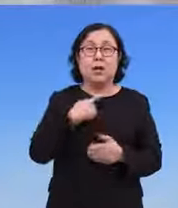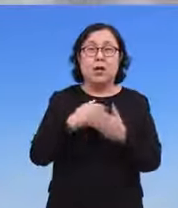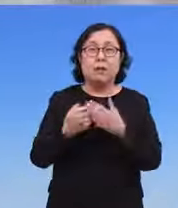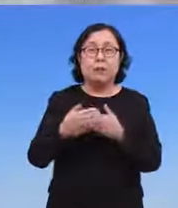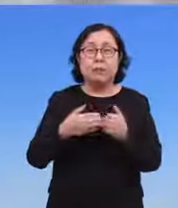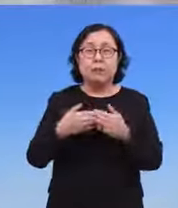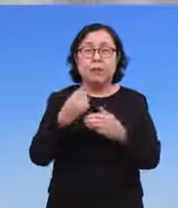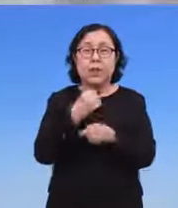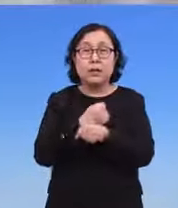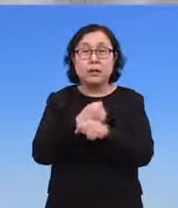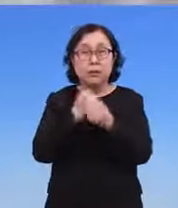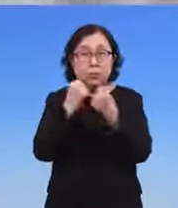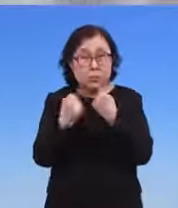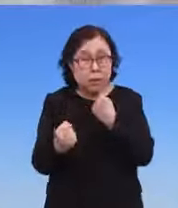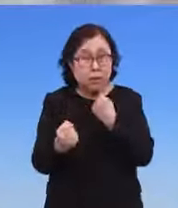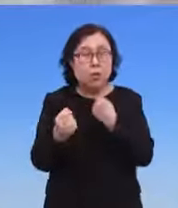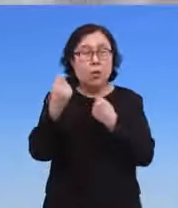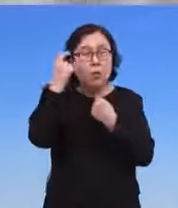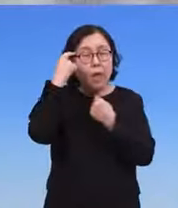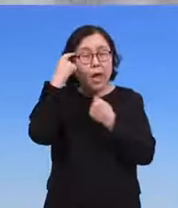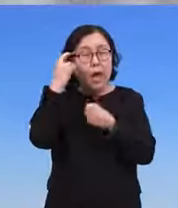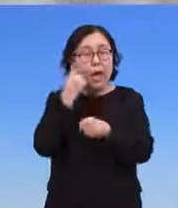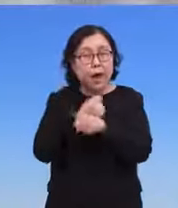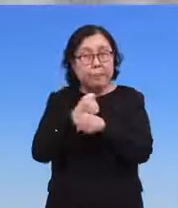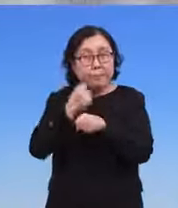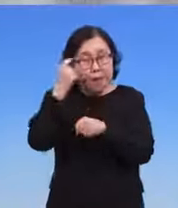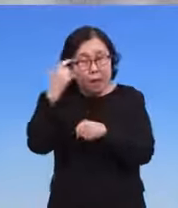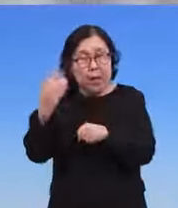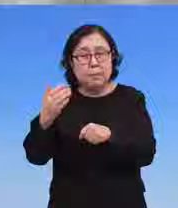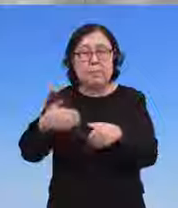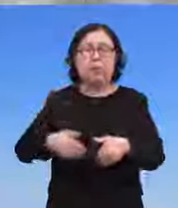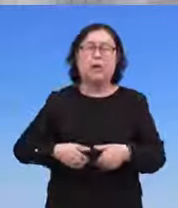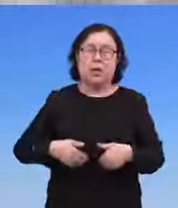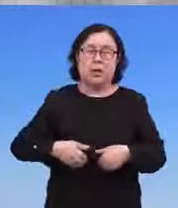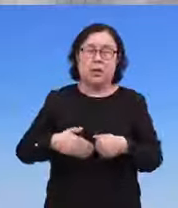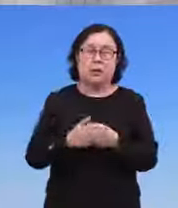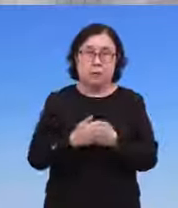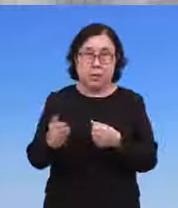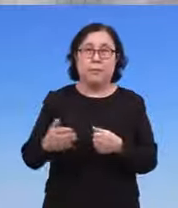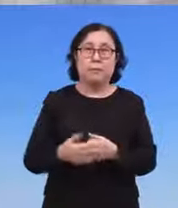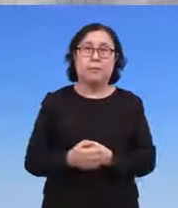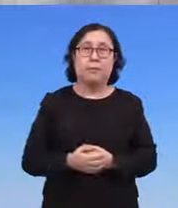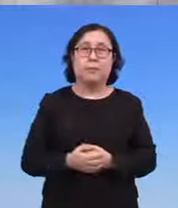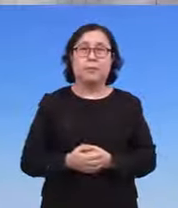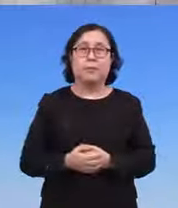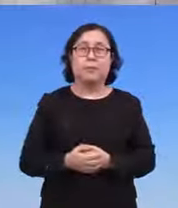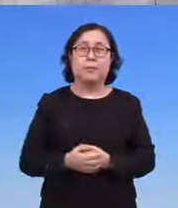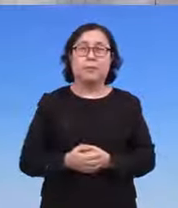그렇게 지금 겪어놓고 왜 또 한다고요? 해야 되니까 하는 거거든요.